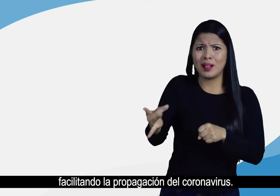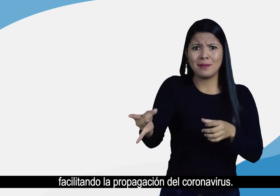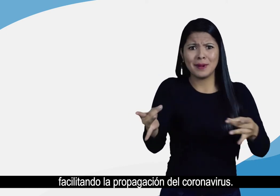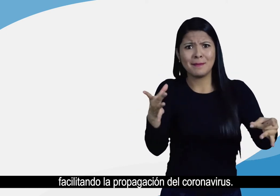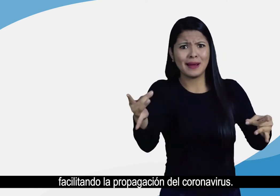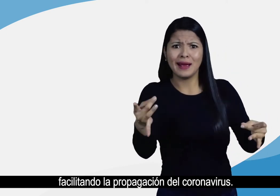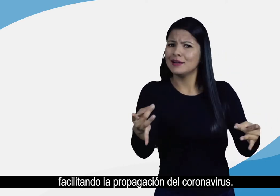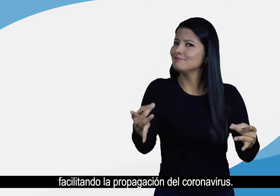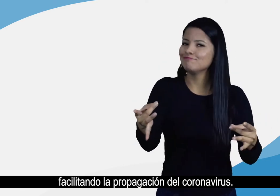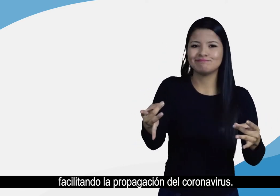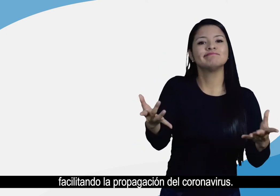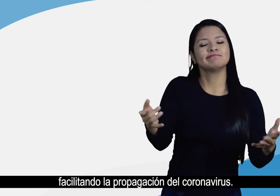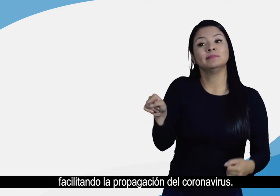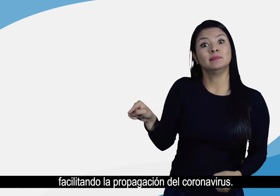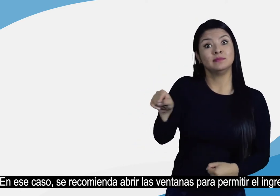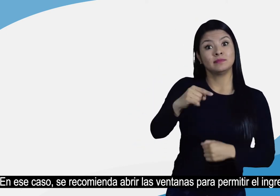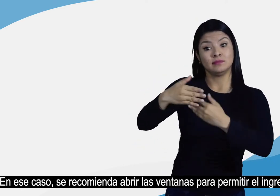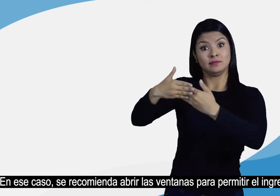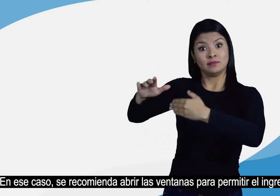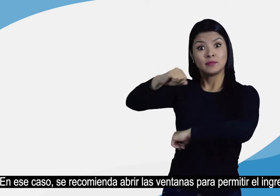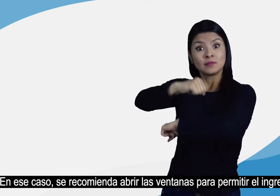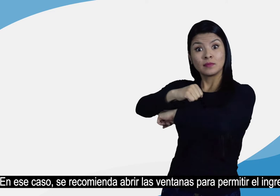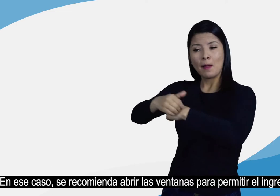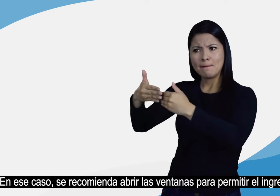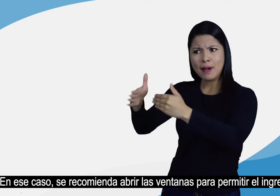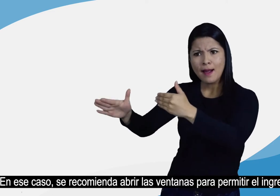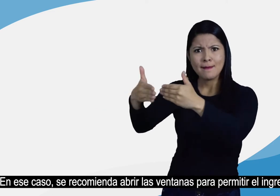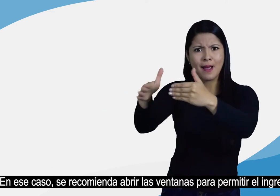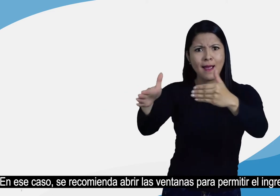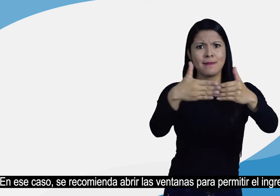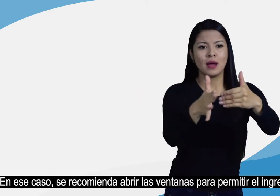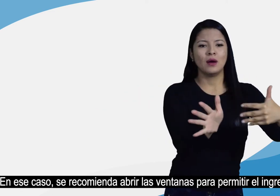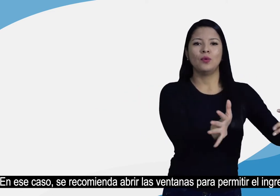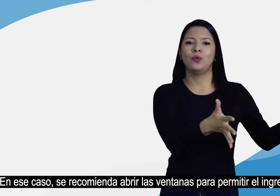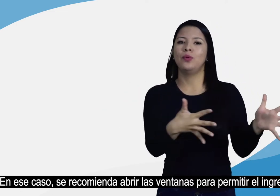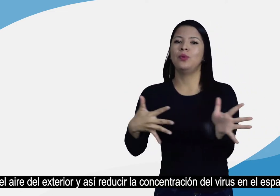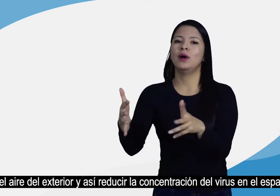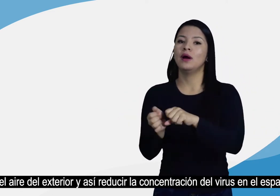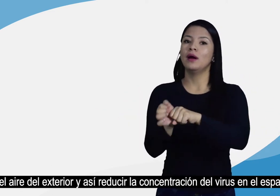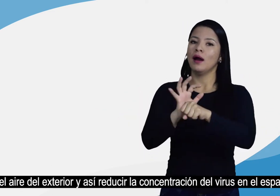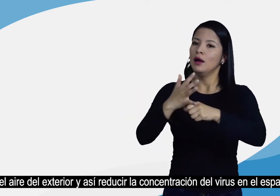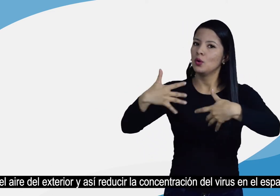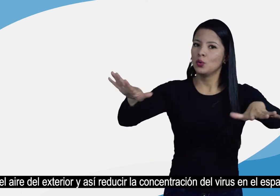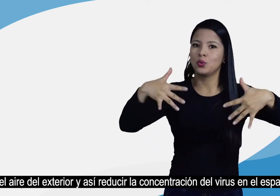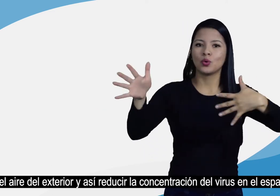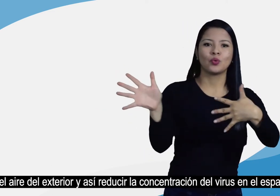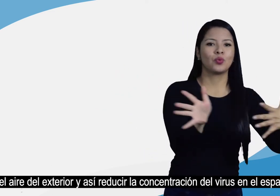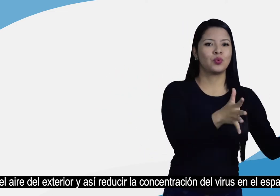Facilitando la propagación del coronavirus. En ese caso, recomienda abrir las ventanas para permitir el ingreso del aire del